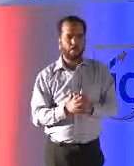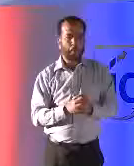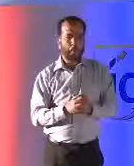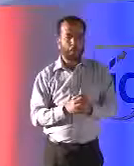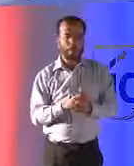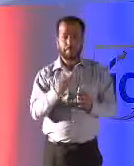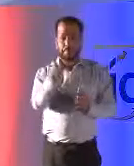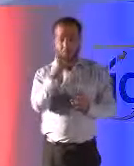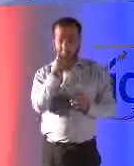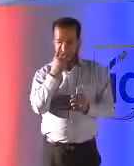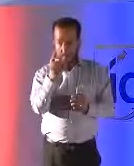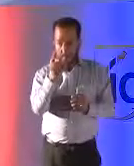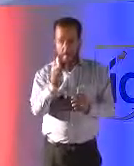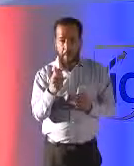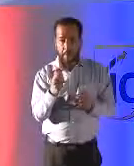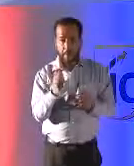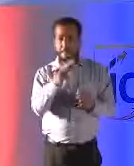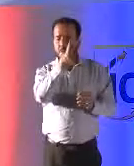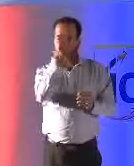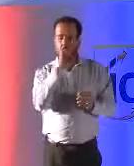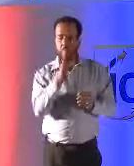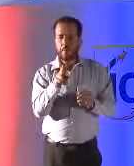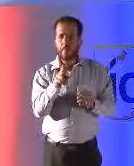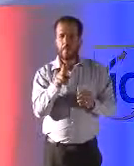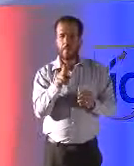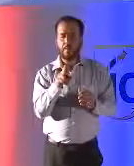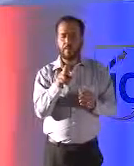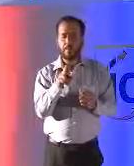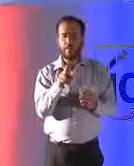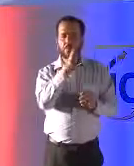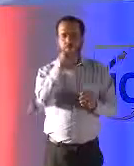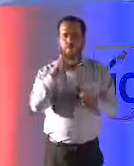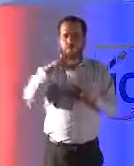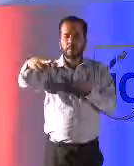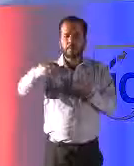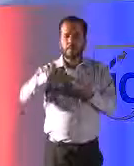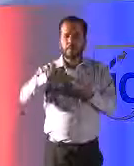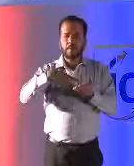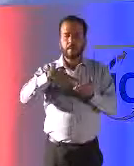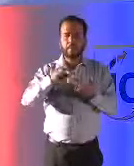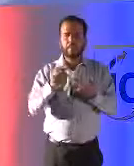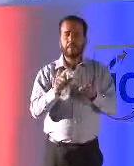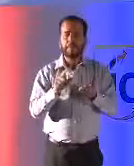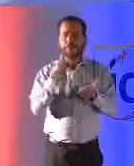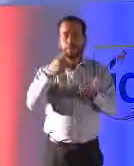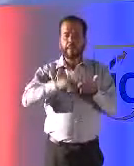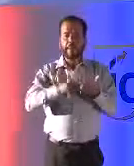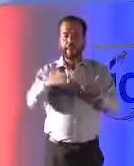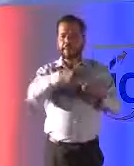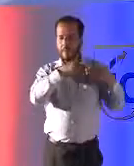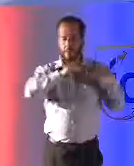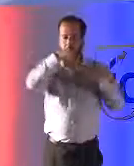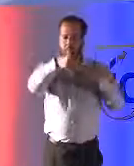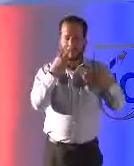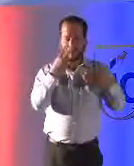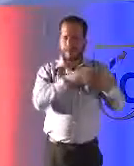the mail? إذا كنت كفيف كيف تقرأ رصيد أو رسالة مهمة أتت إليك بالبريد؟ I'm